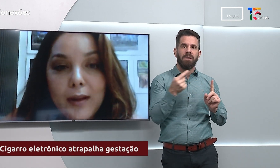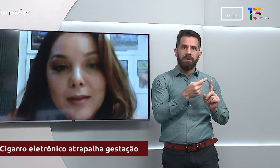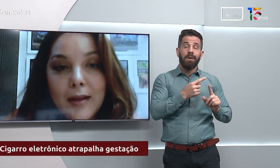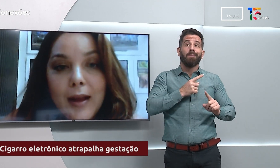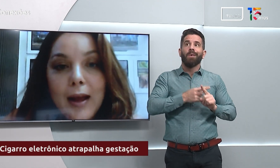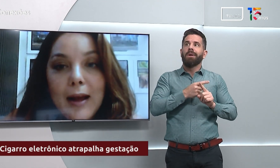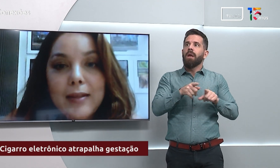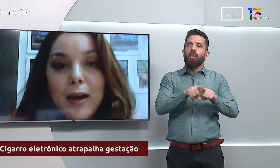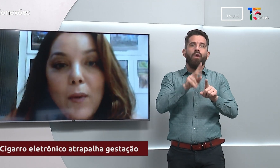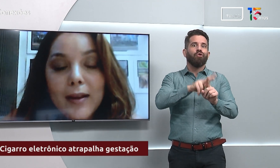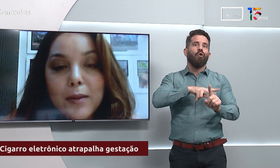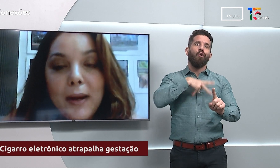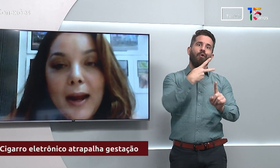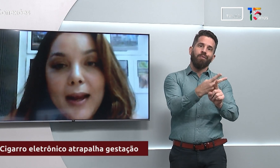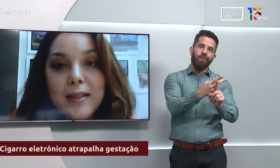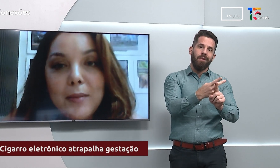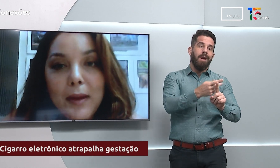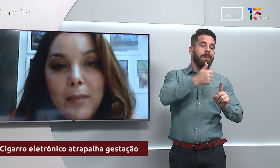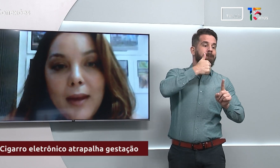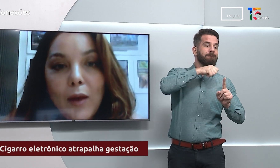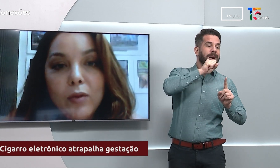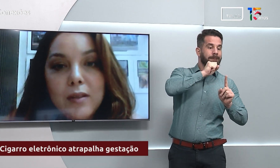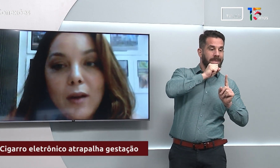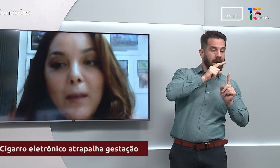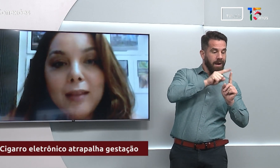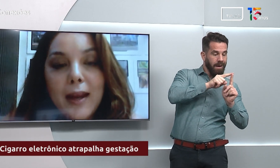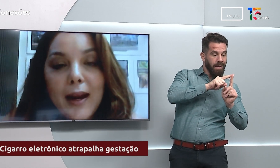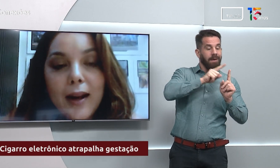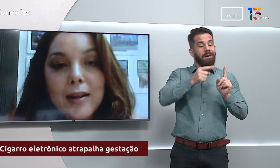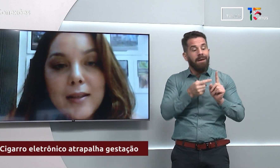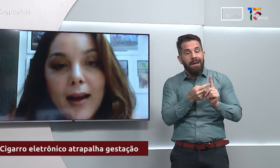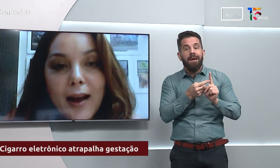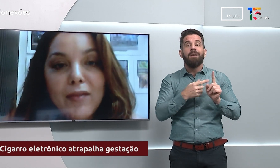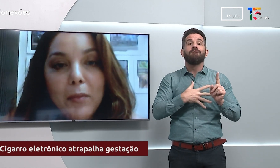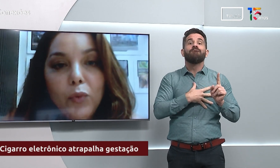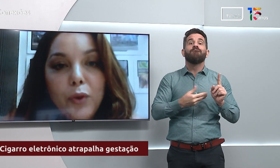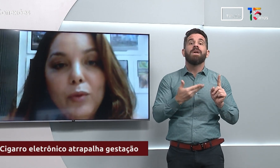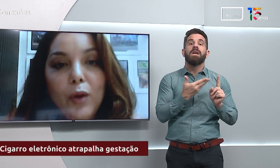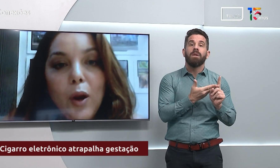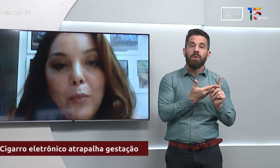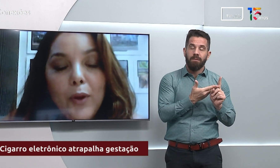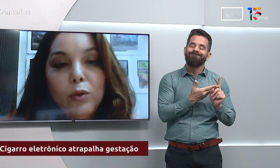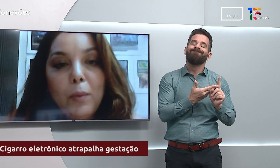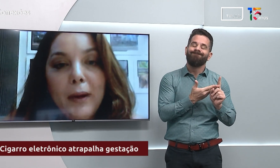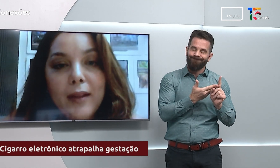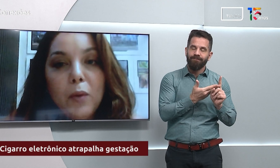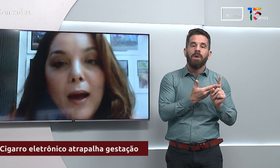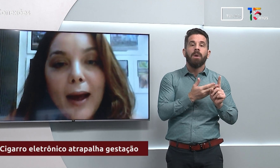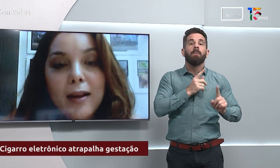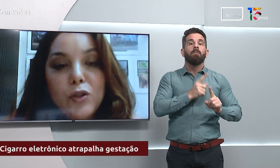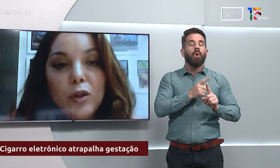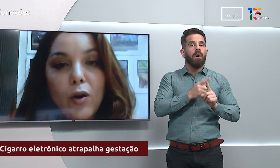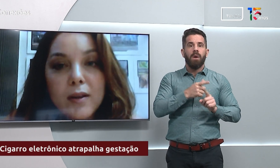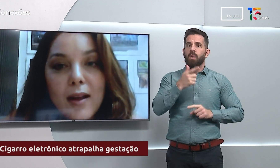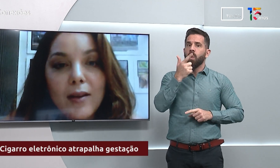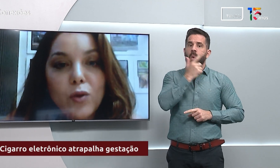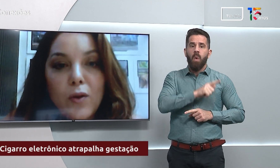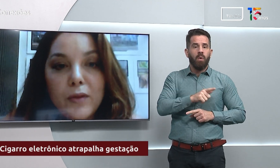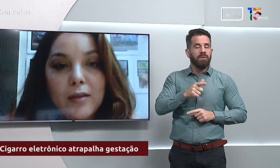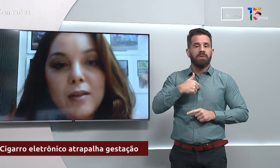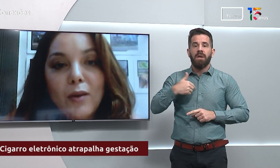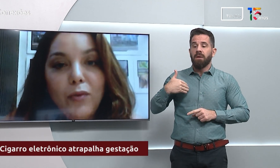que são das trocas alveolares. Então, cada vez a gente vai reduzindo de forma muito abrupta a capacidade pulmonar